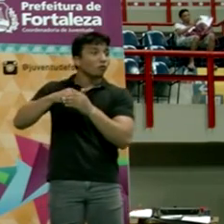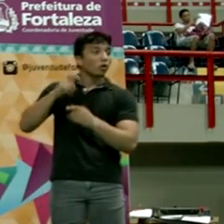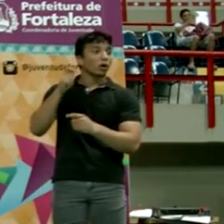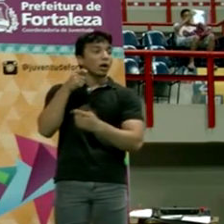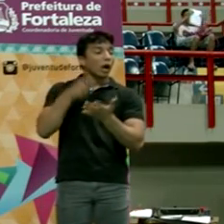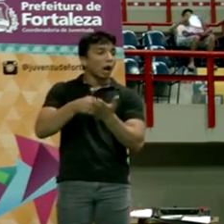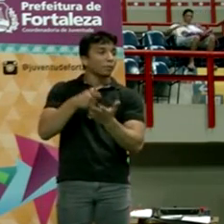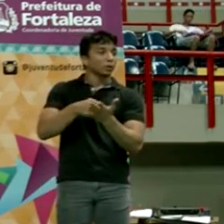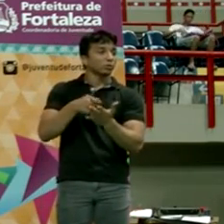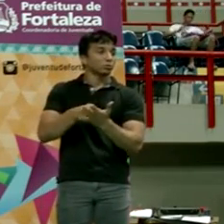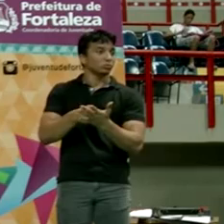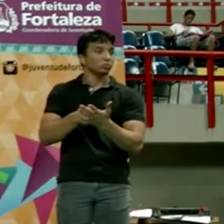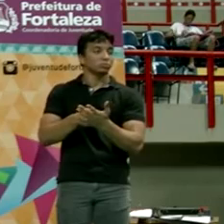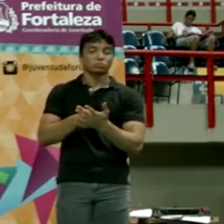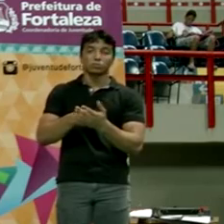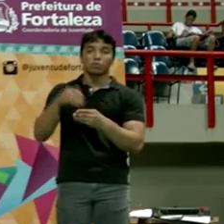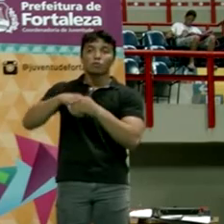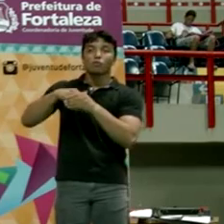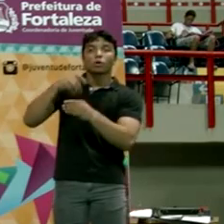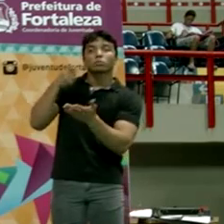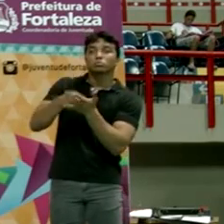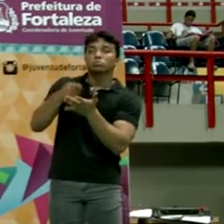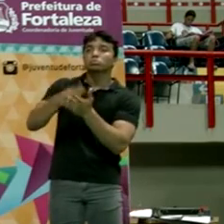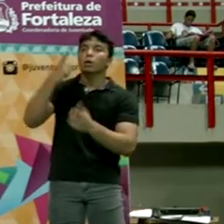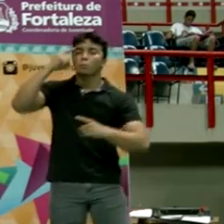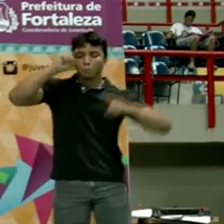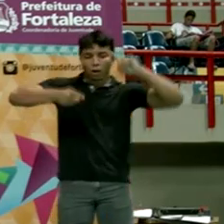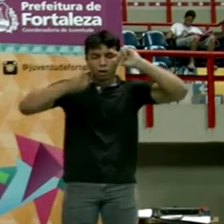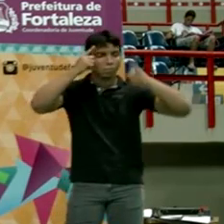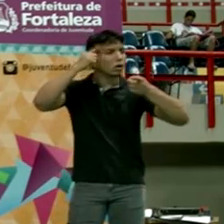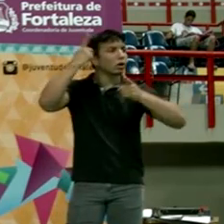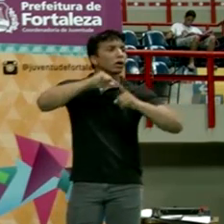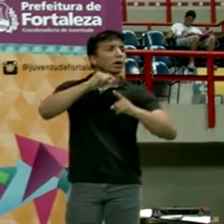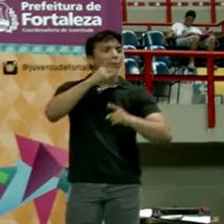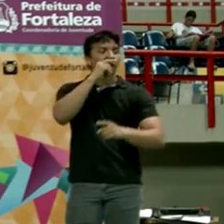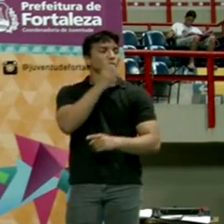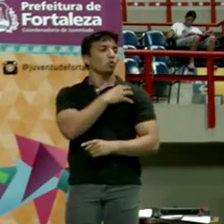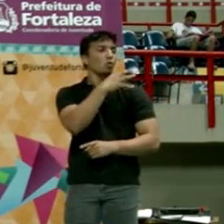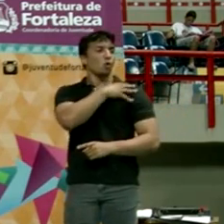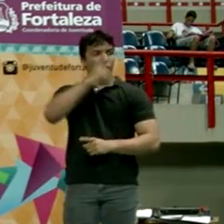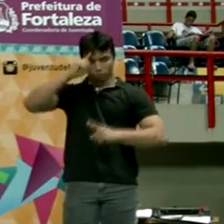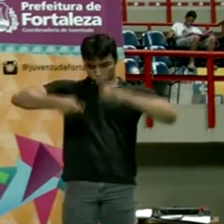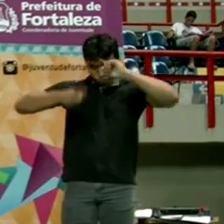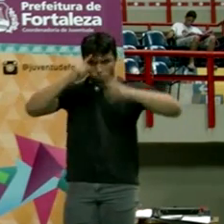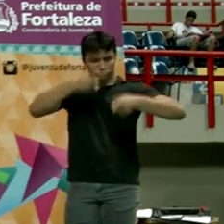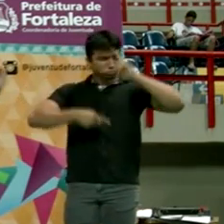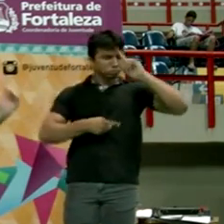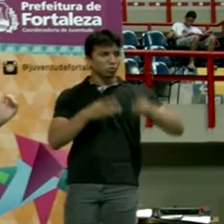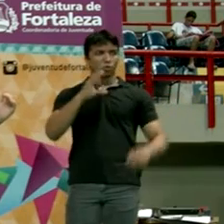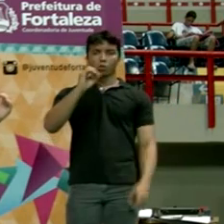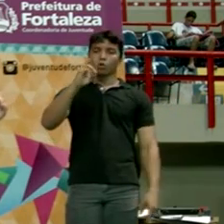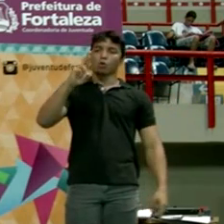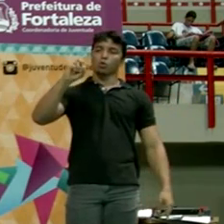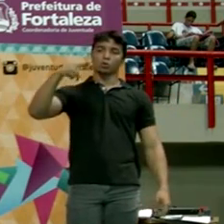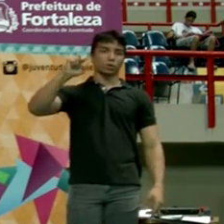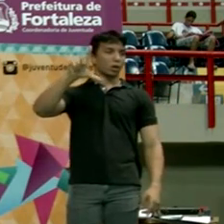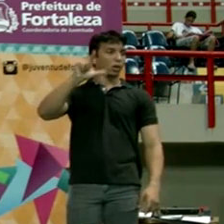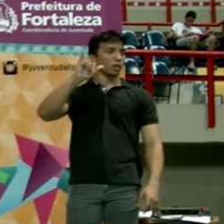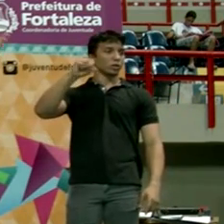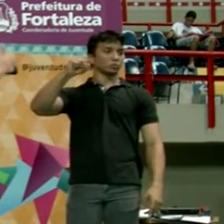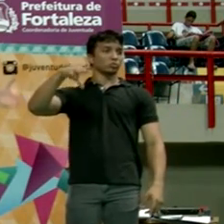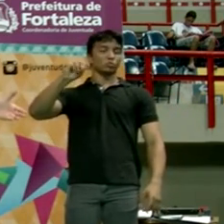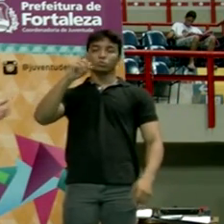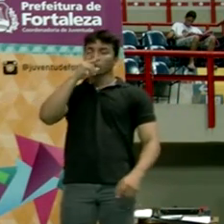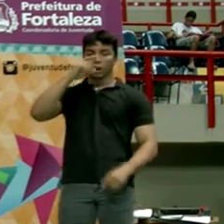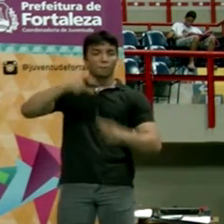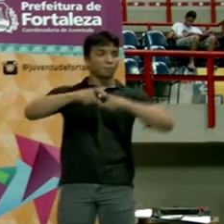de cabresto. Quem mandava na política no Brasil eram os coronéis, era a época do coronelismo. A